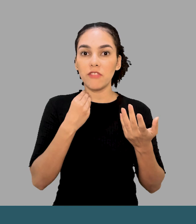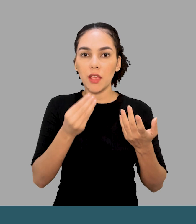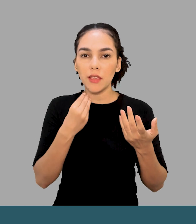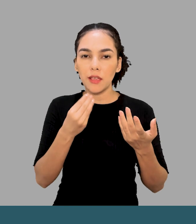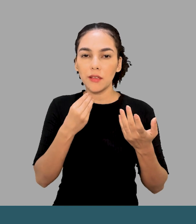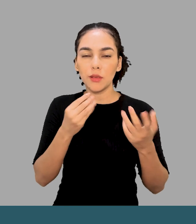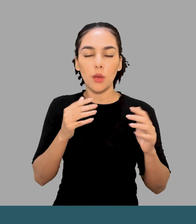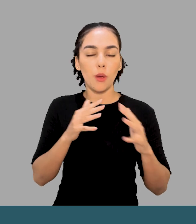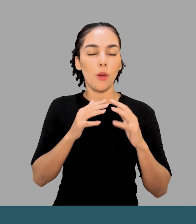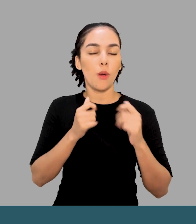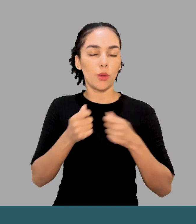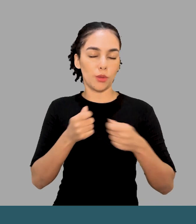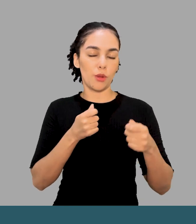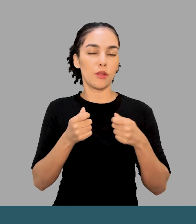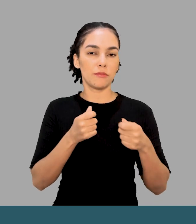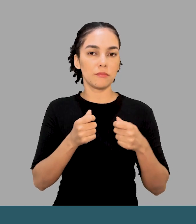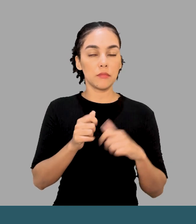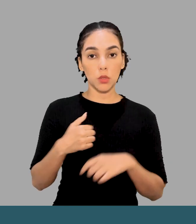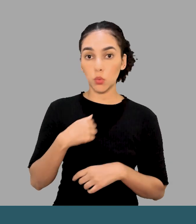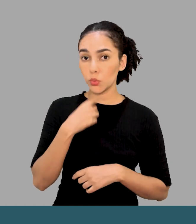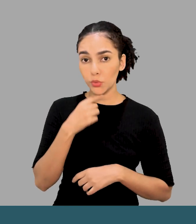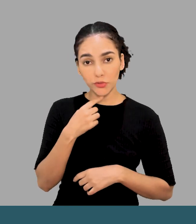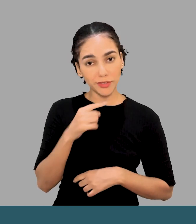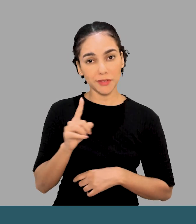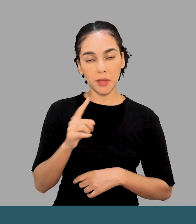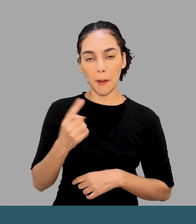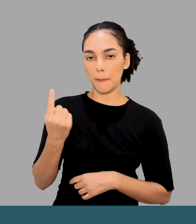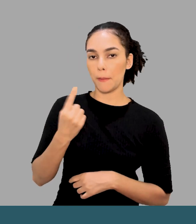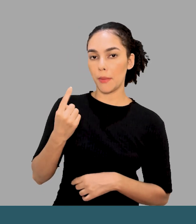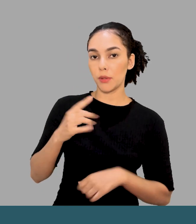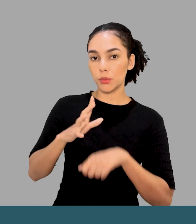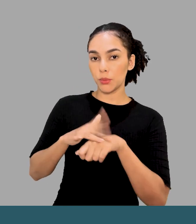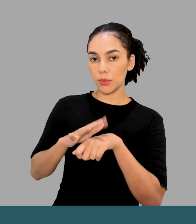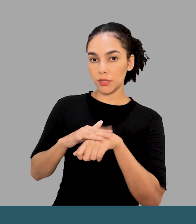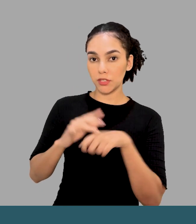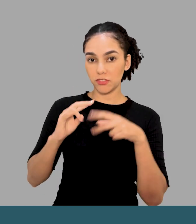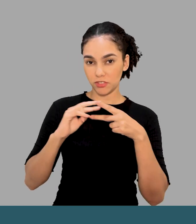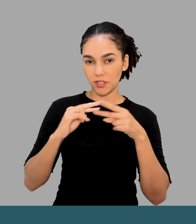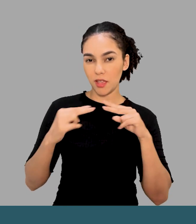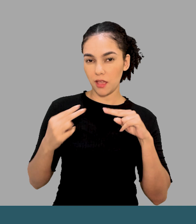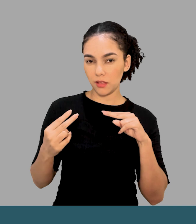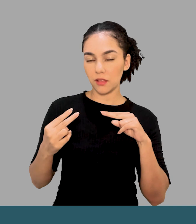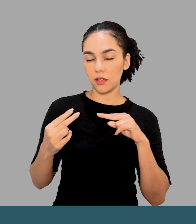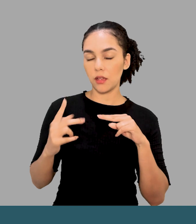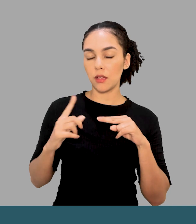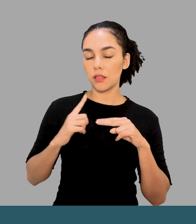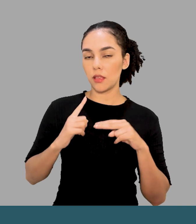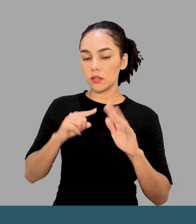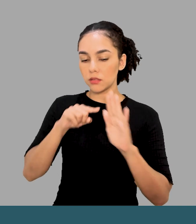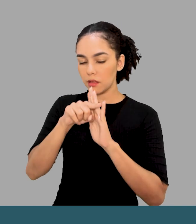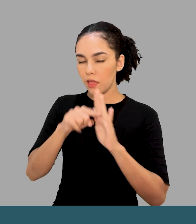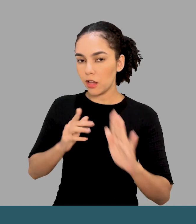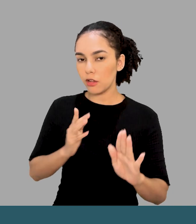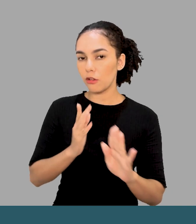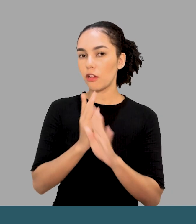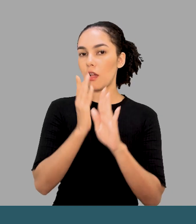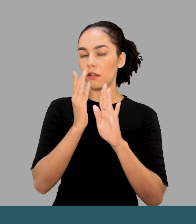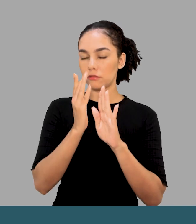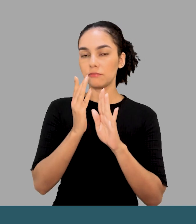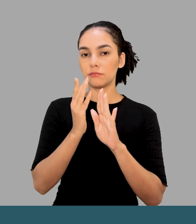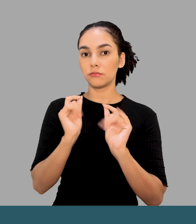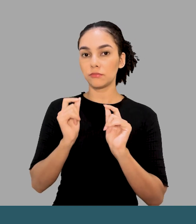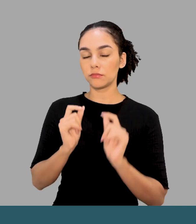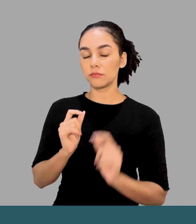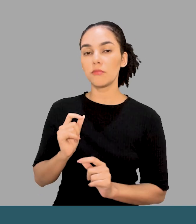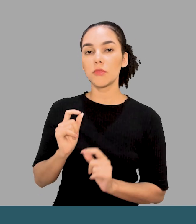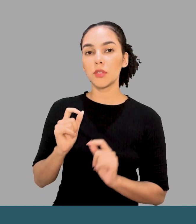Eu não tinha dúvida disto. A primeira doença genética bem diagnosticada com imunohistoquímica foi a